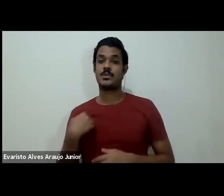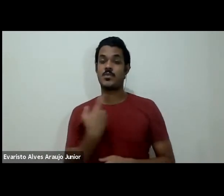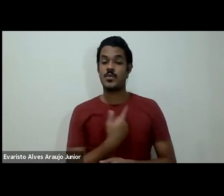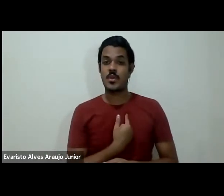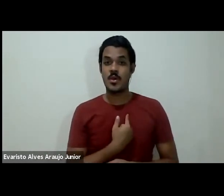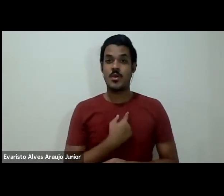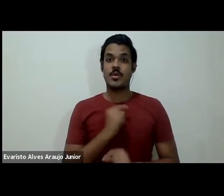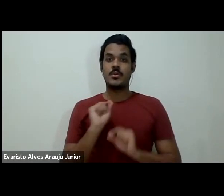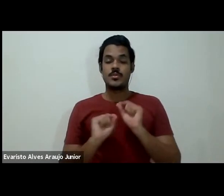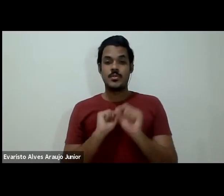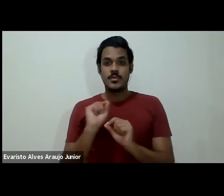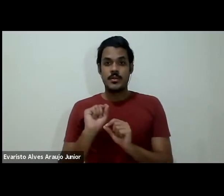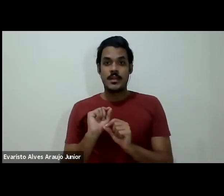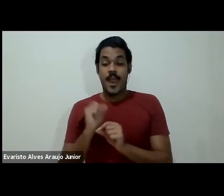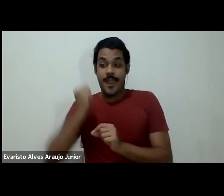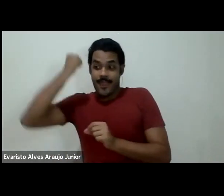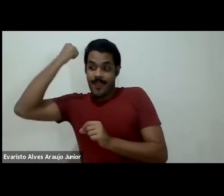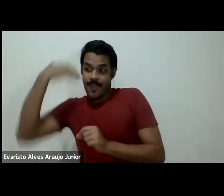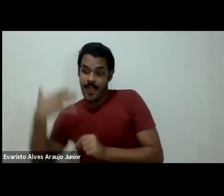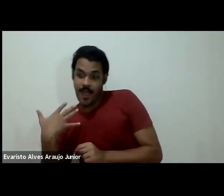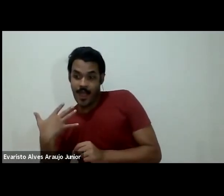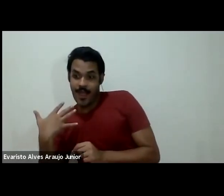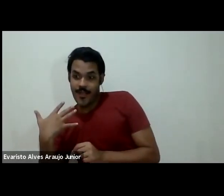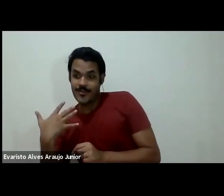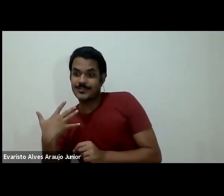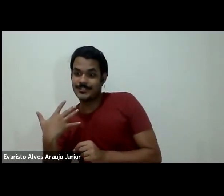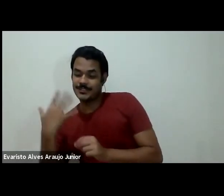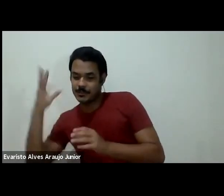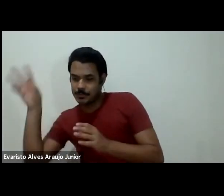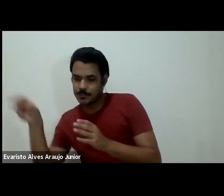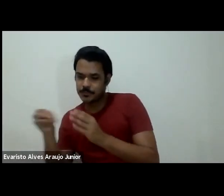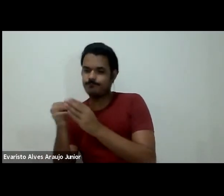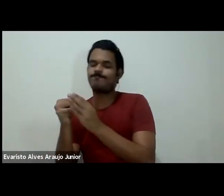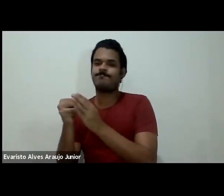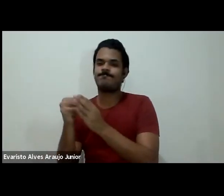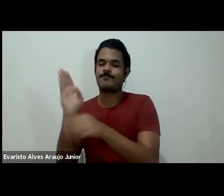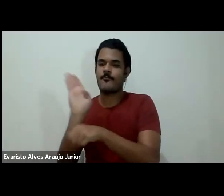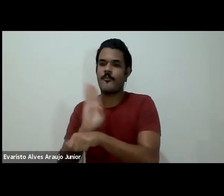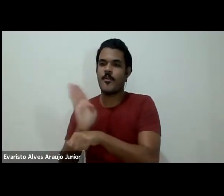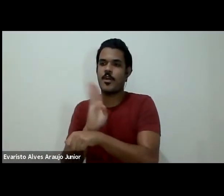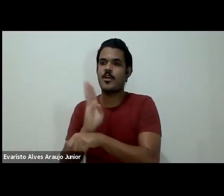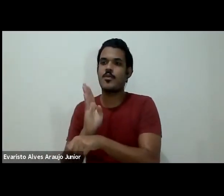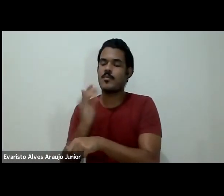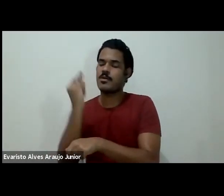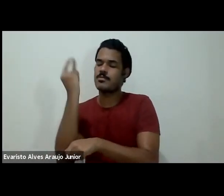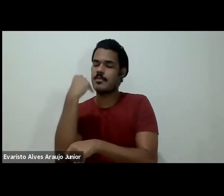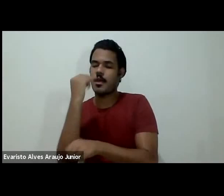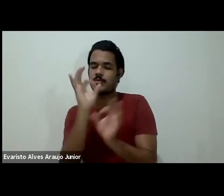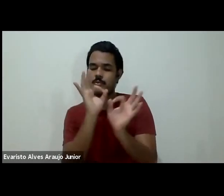colocamos audiodescrição no filme para atender as pessoas cegas que irão